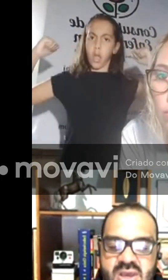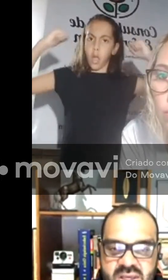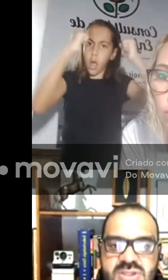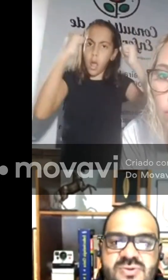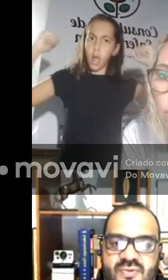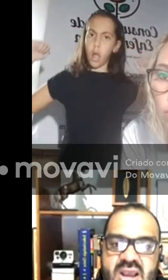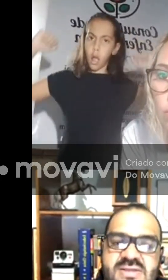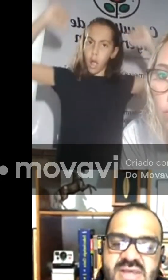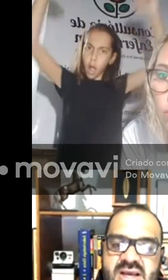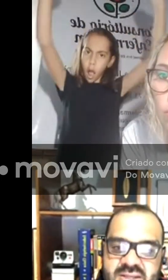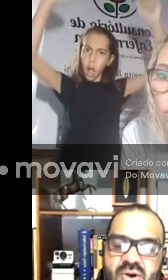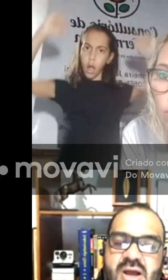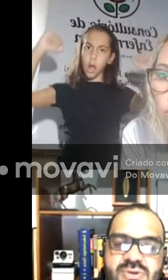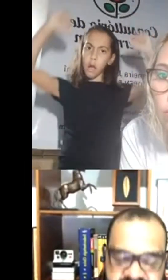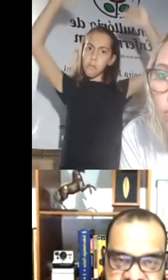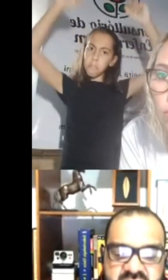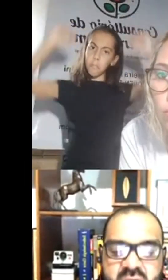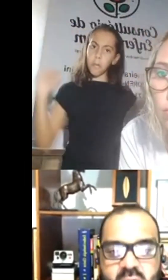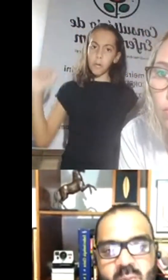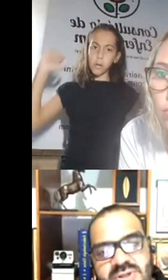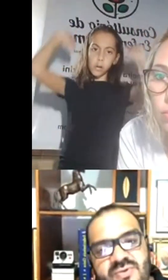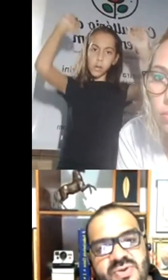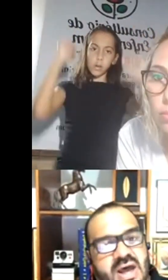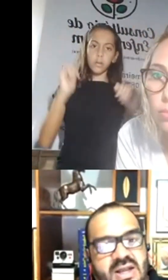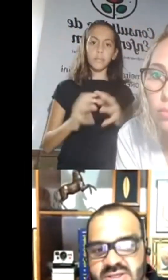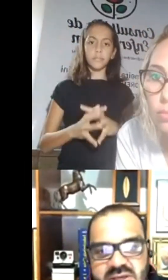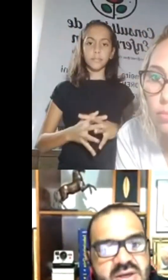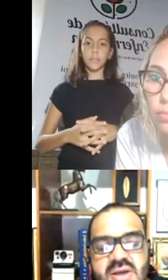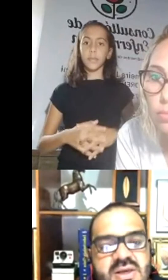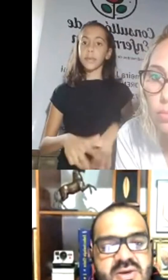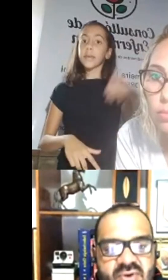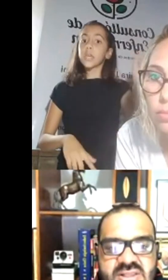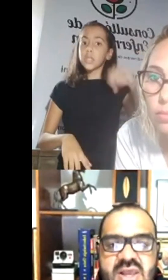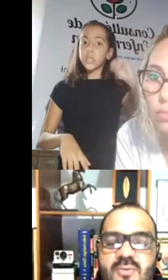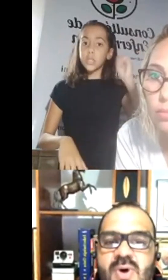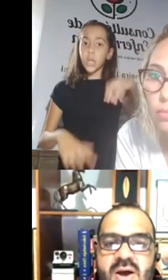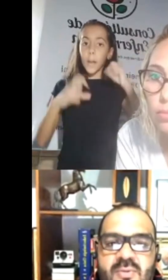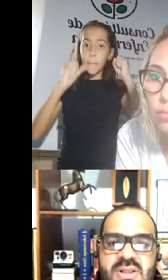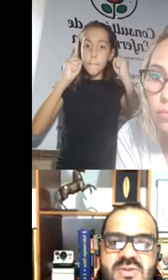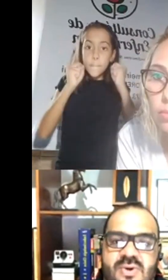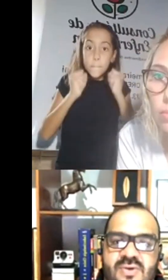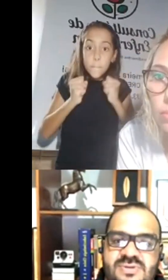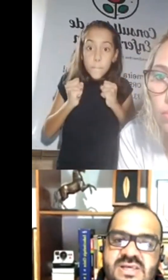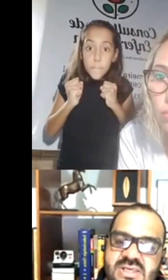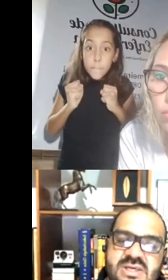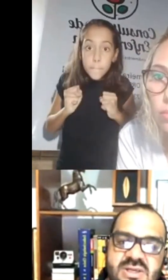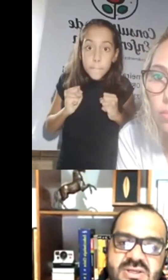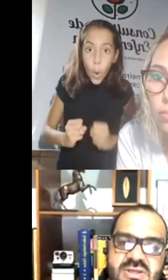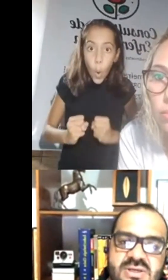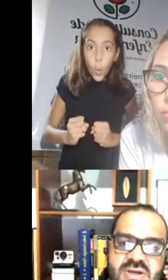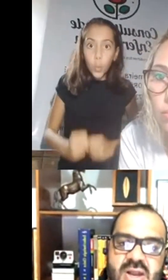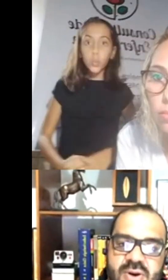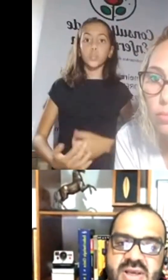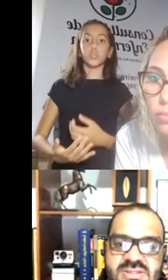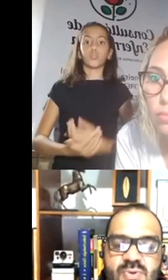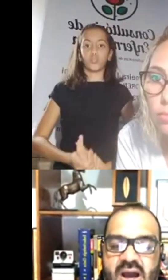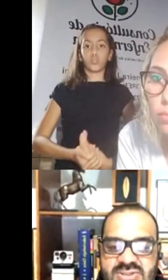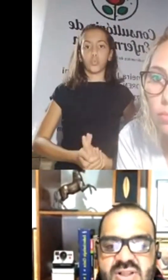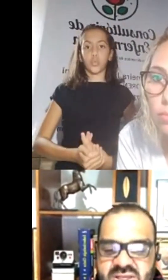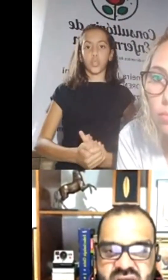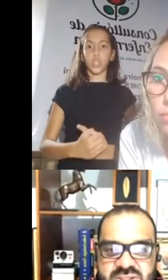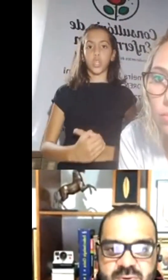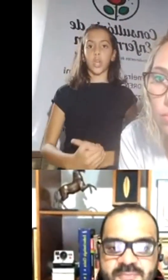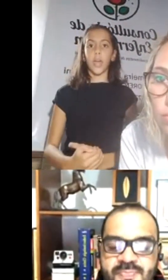braço, isso vai ser catalogado, sim, como uma atividade que vai ter uma deficiência de calorias, de um